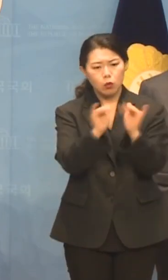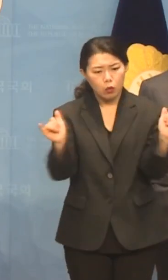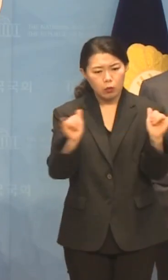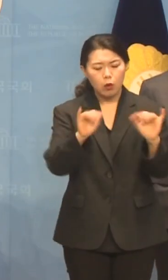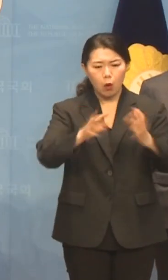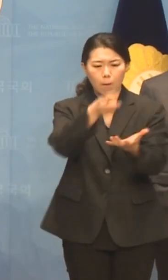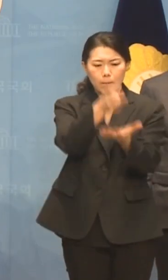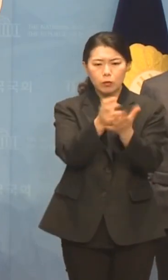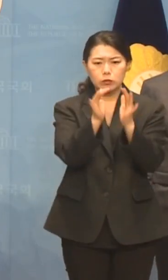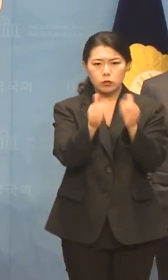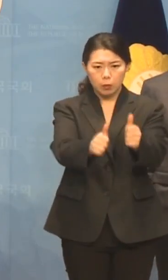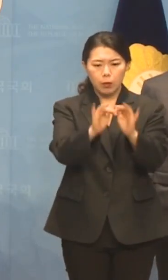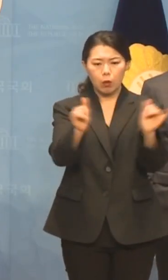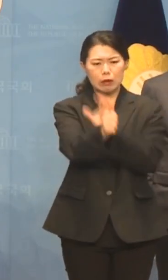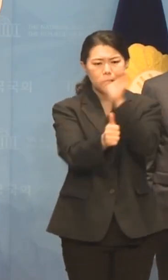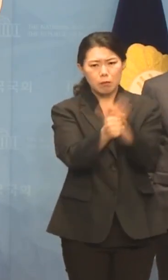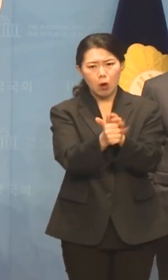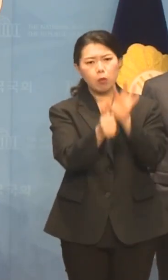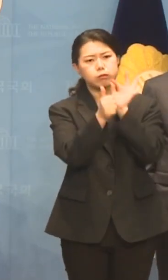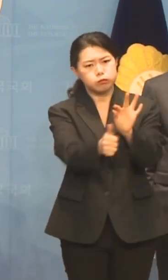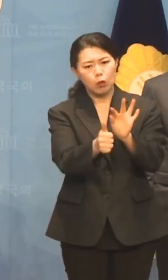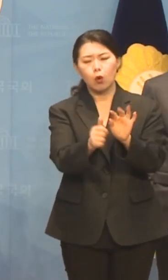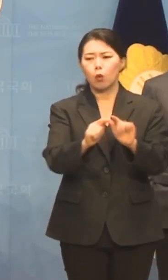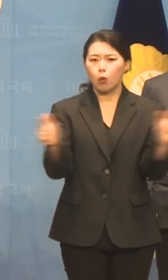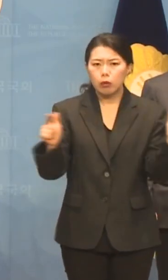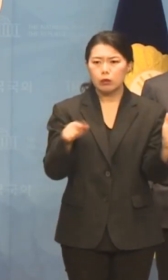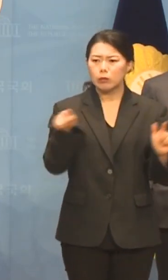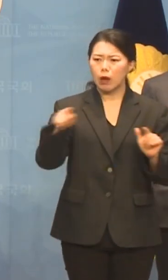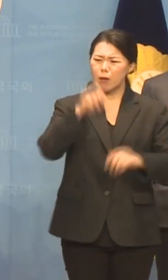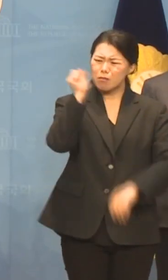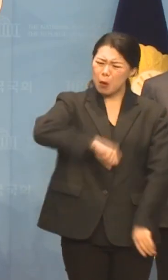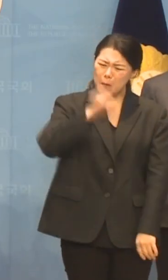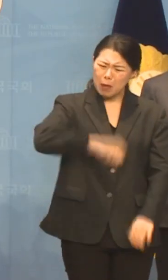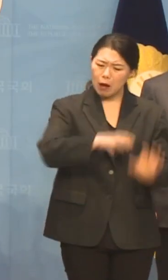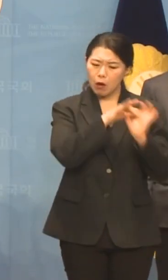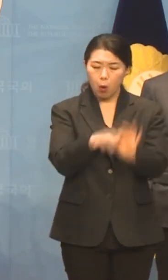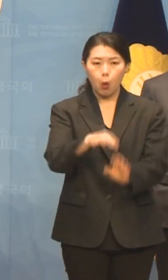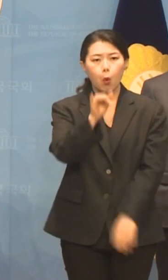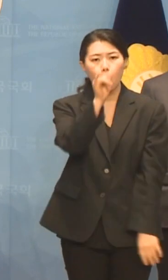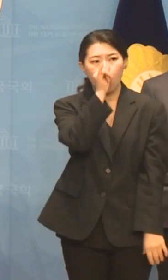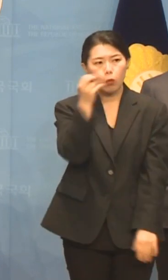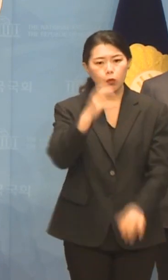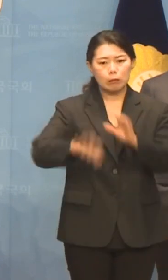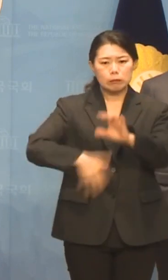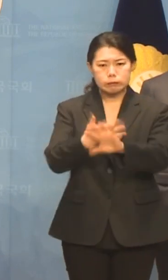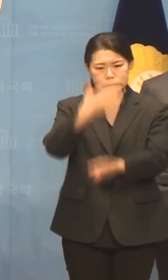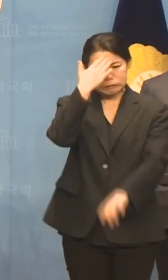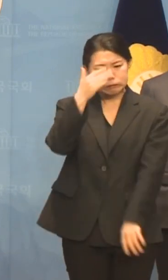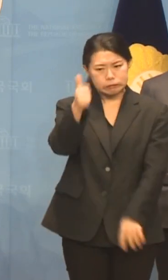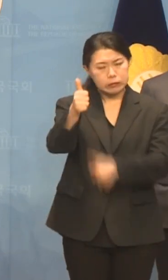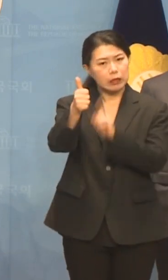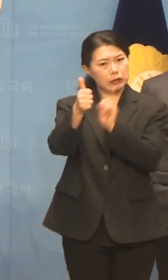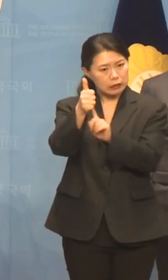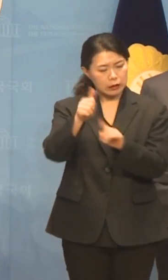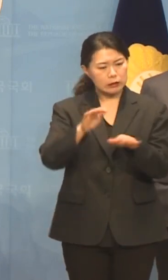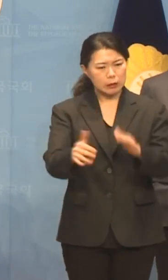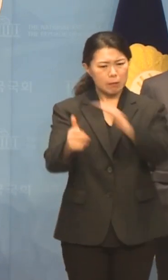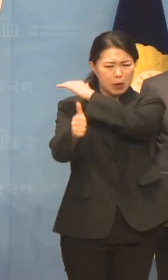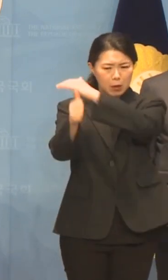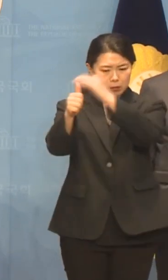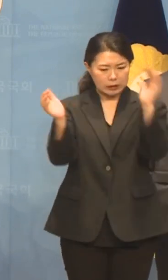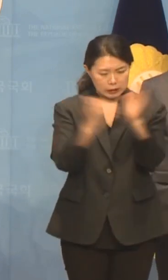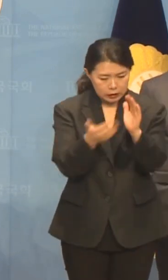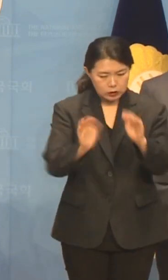보듯 이 정부의 헌정질서 파괴의 행위는 계속되고 있고 내란 속의 윤석열은